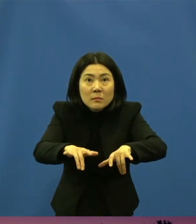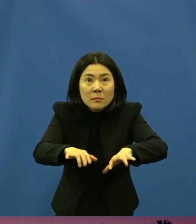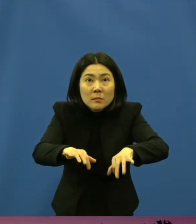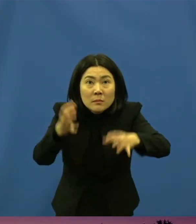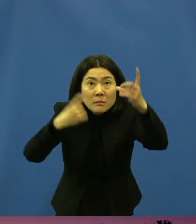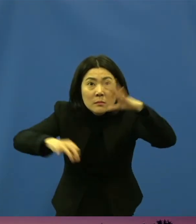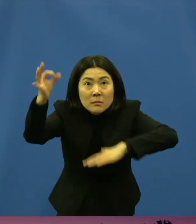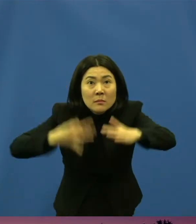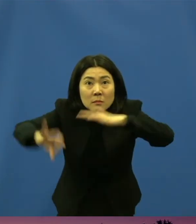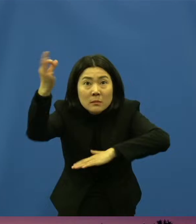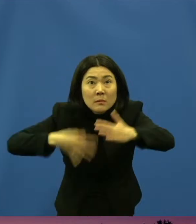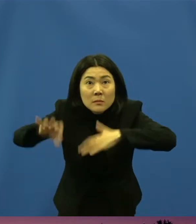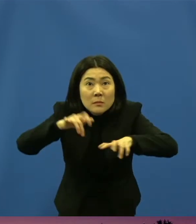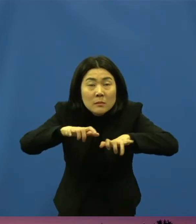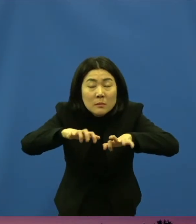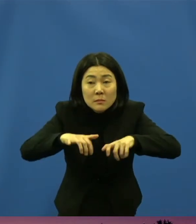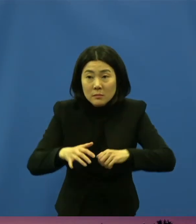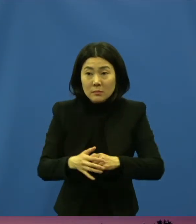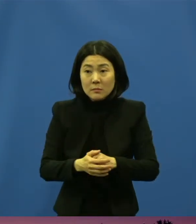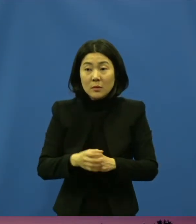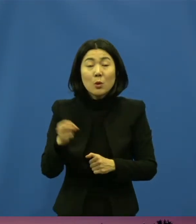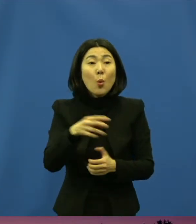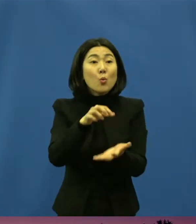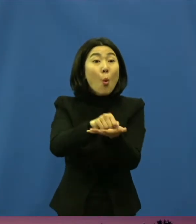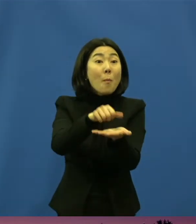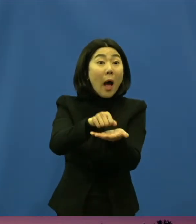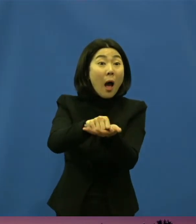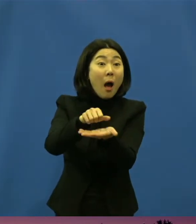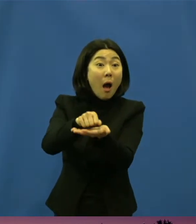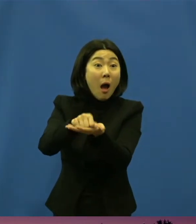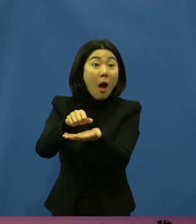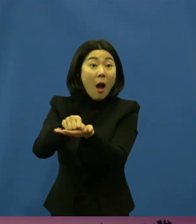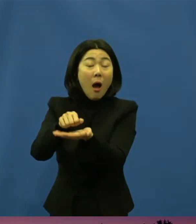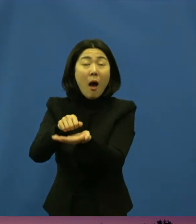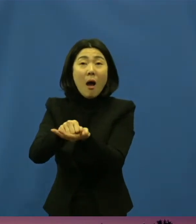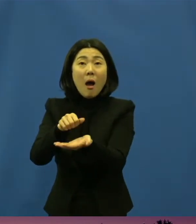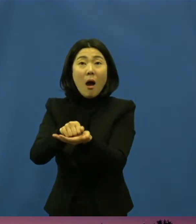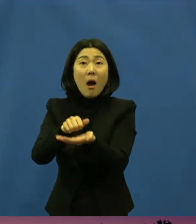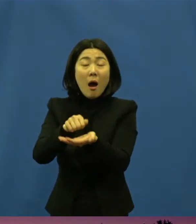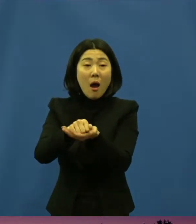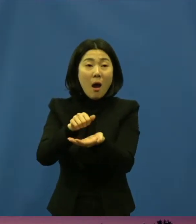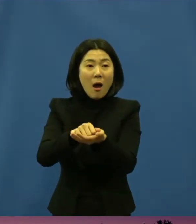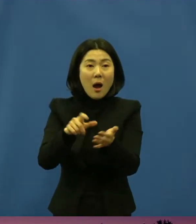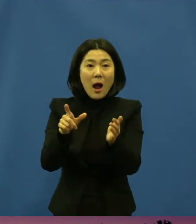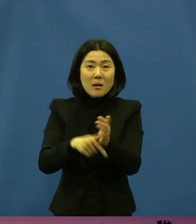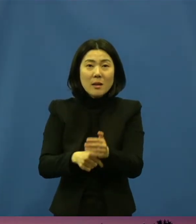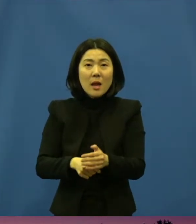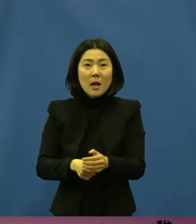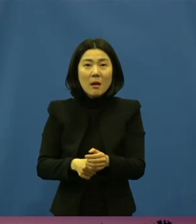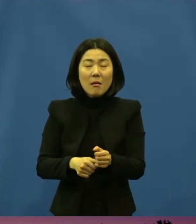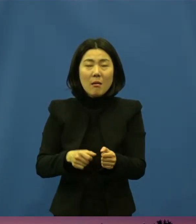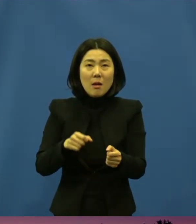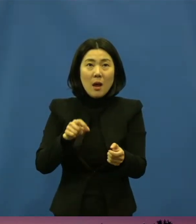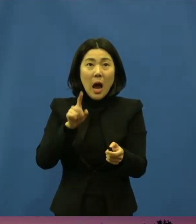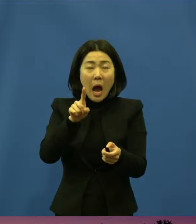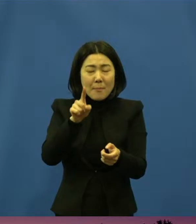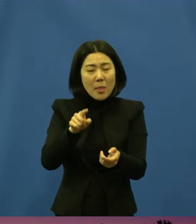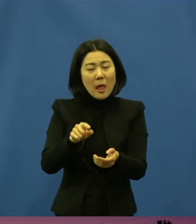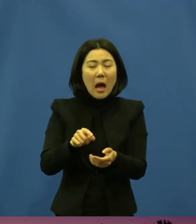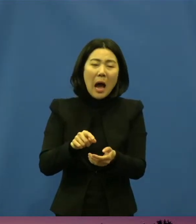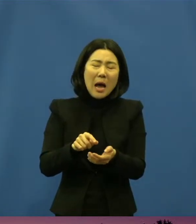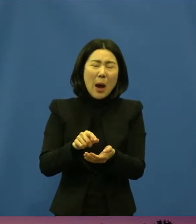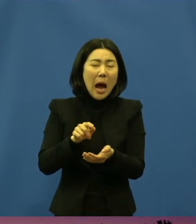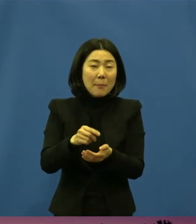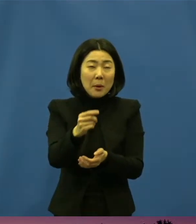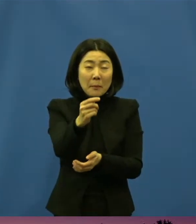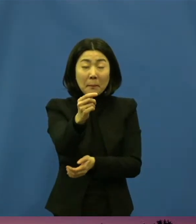스포츠도 막 그렇게 하려고 한 게 아니에요. 근데 한 번 덫에 빠지면 빠져나오지 못해요. 쾌락을